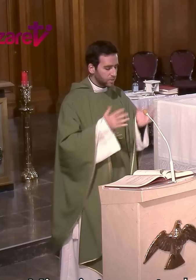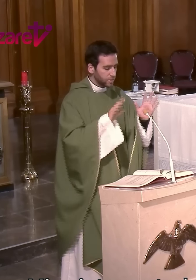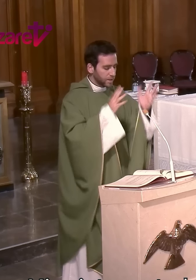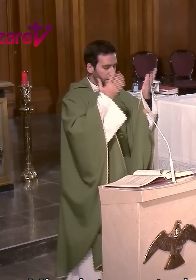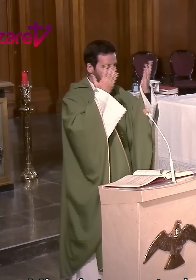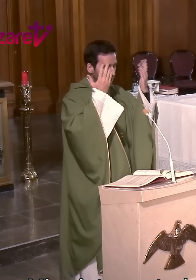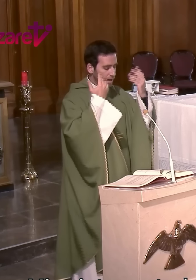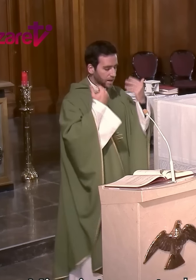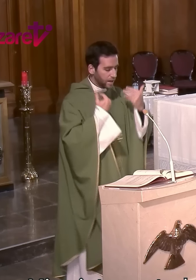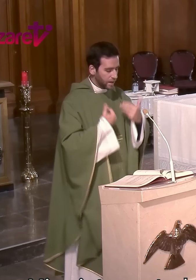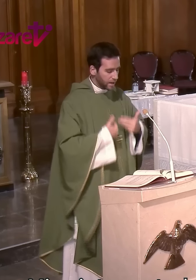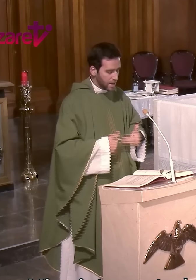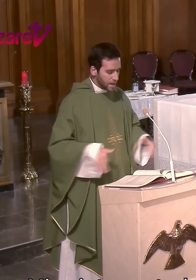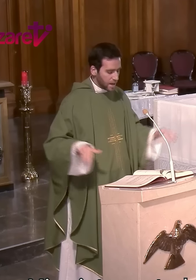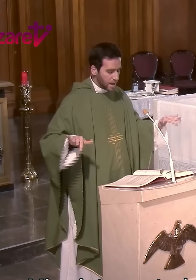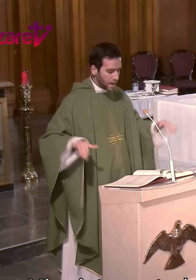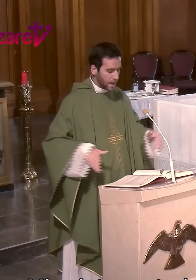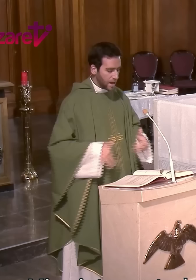aleluya,